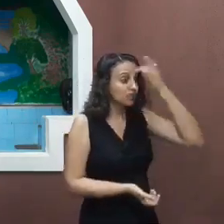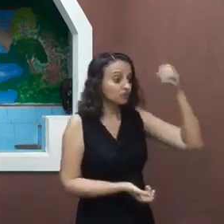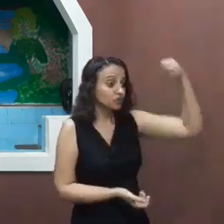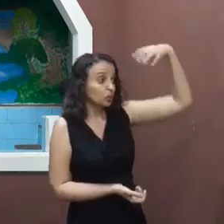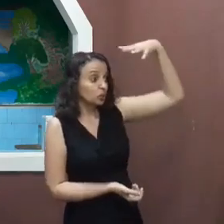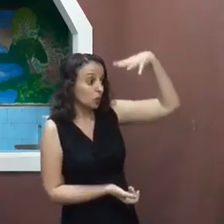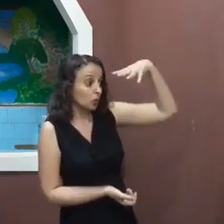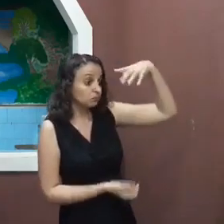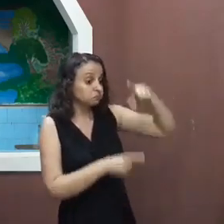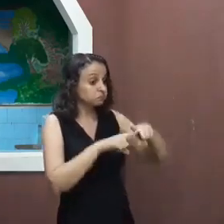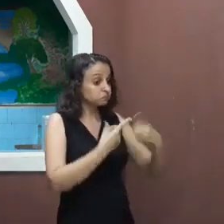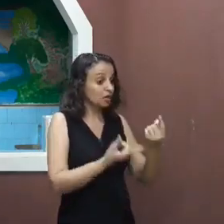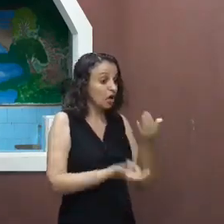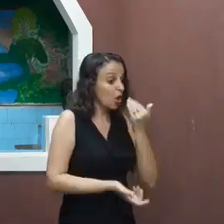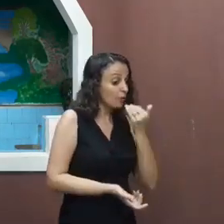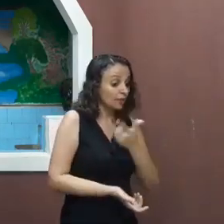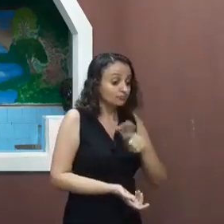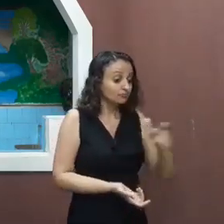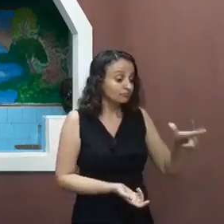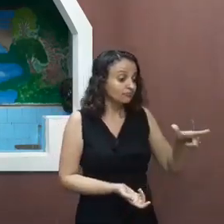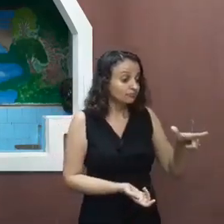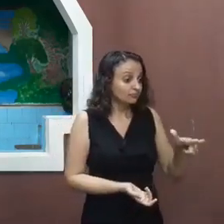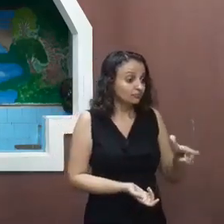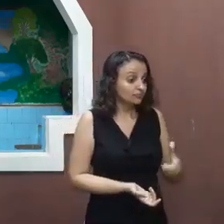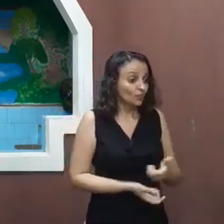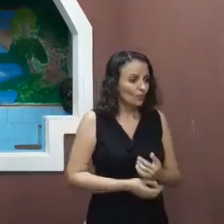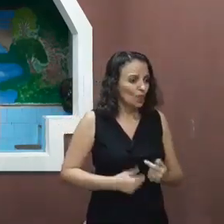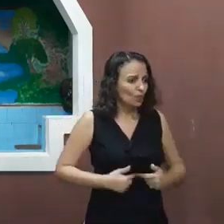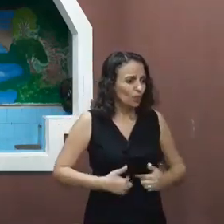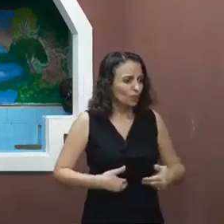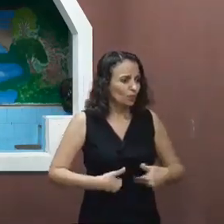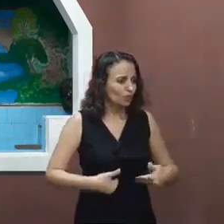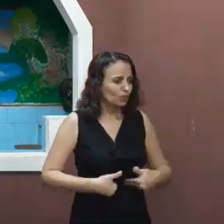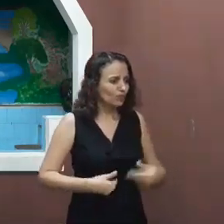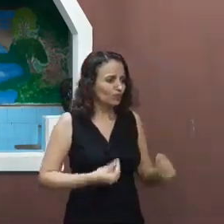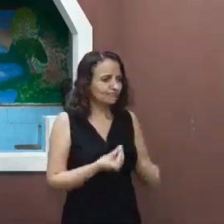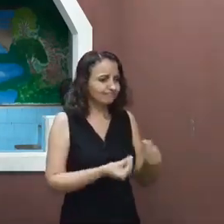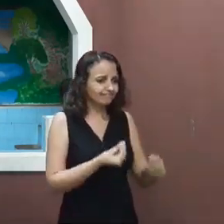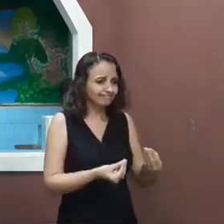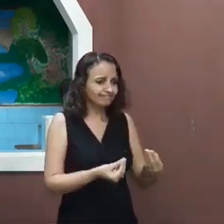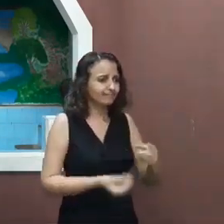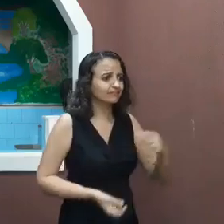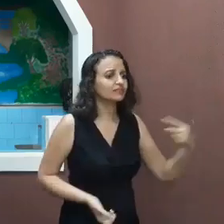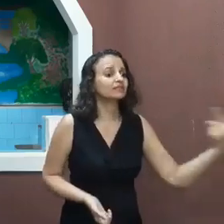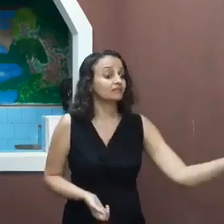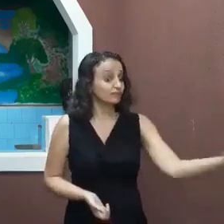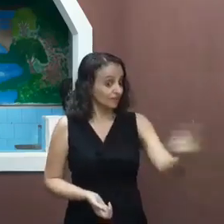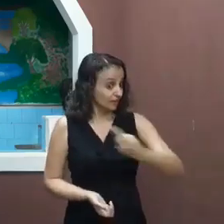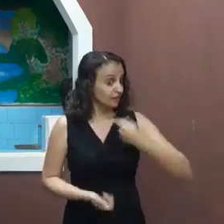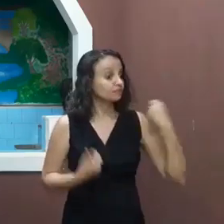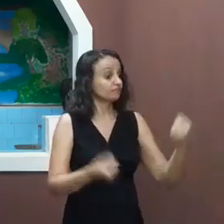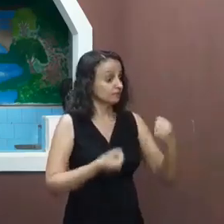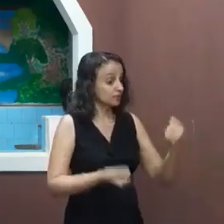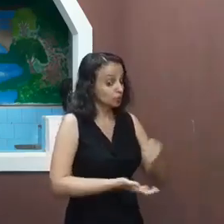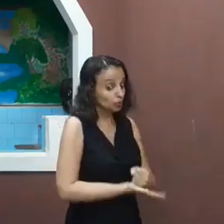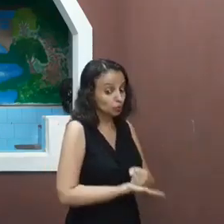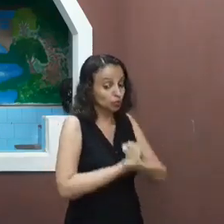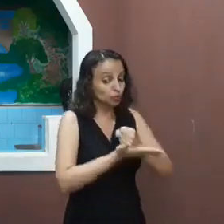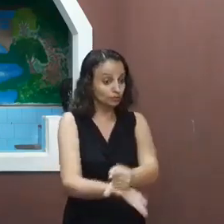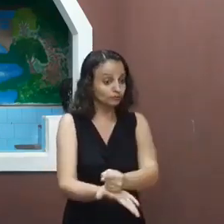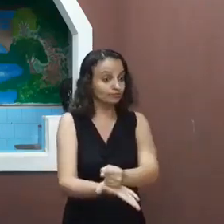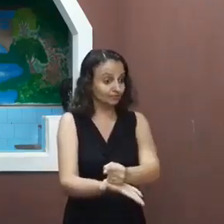tiverem falta de mantimento cotidiano. Irmão e irmã, nós precisamos socorrer a